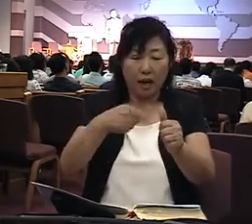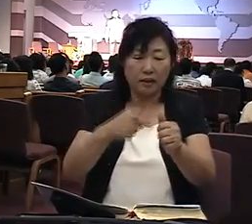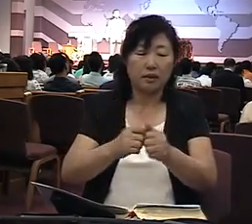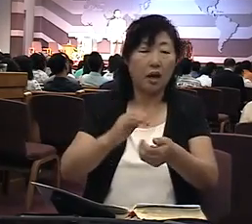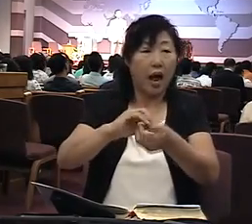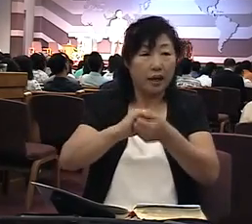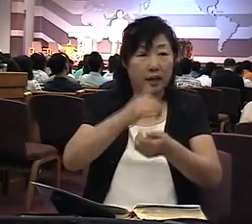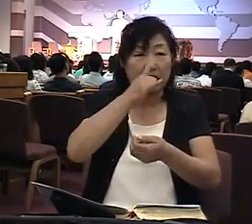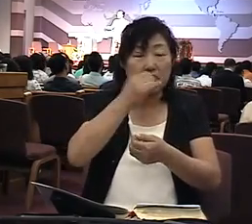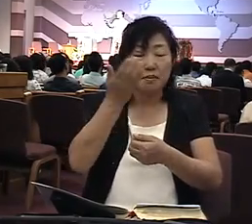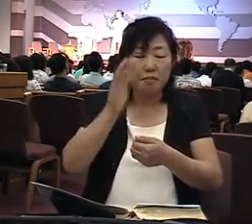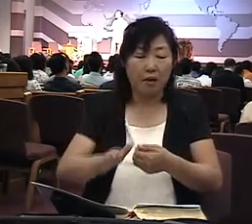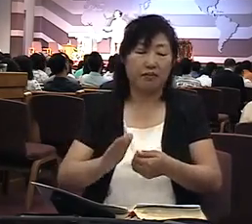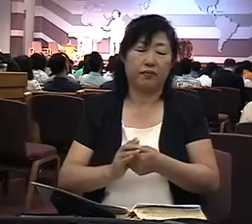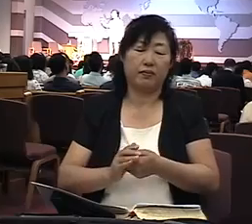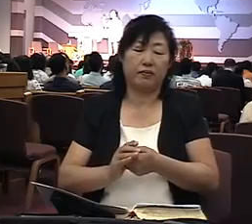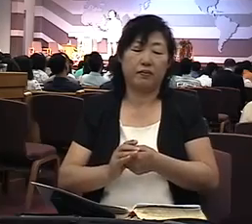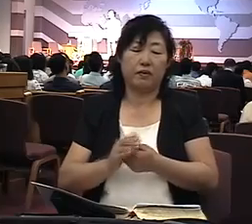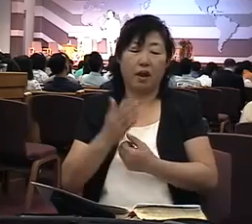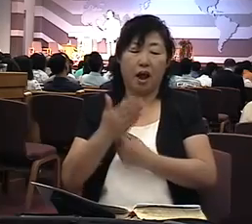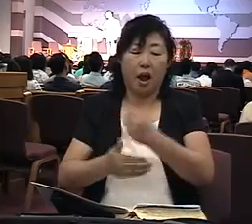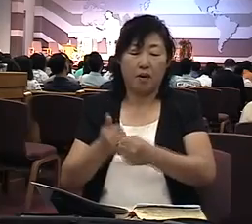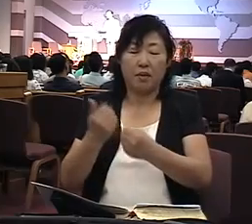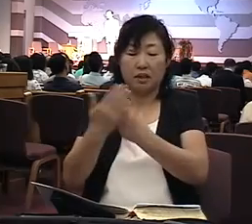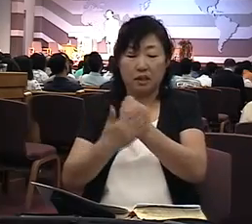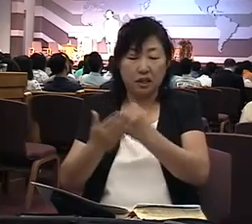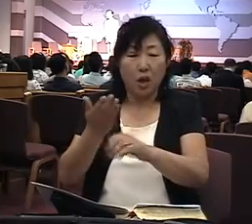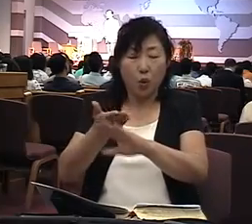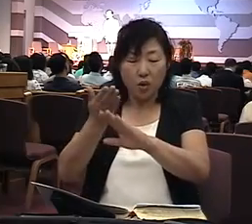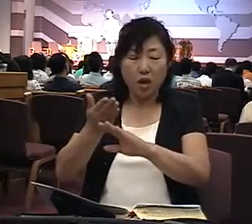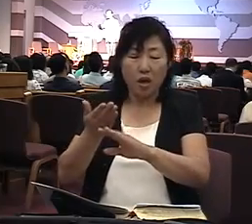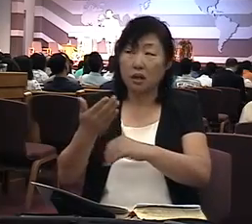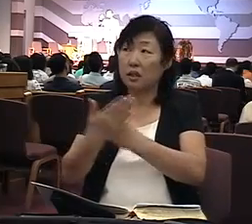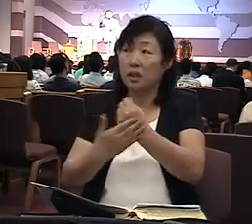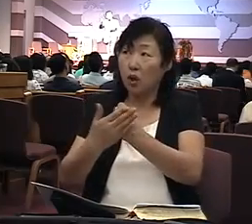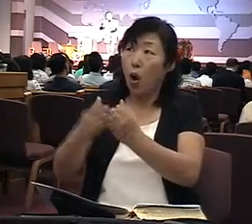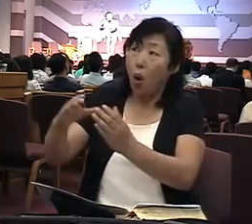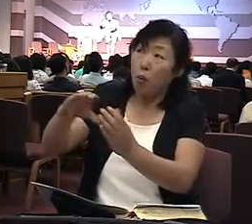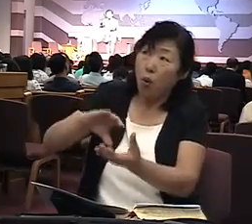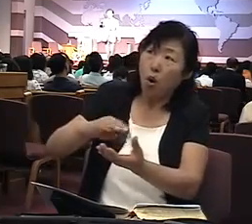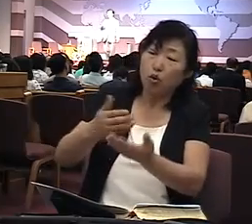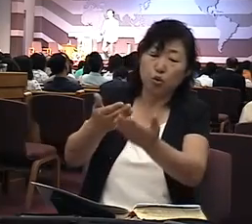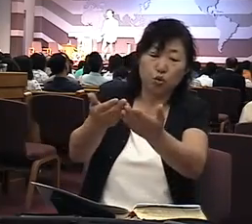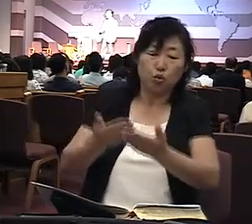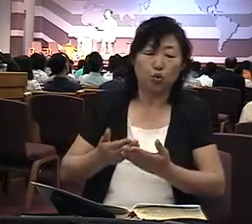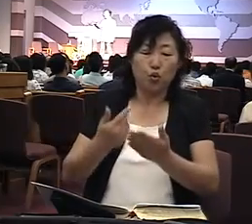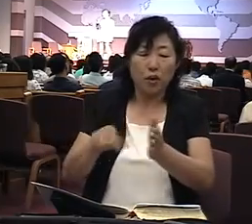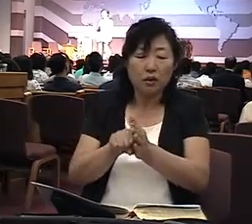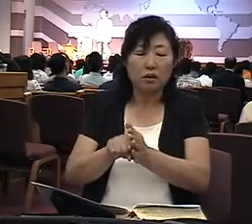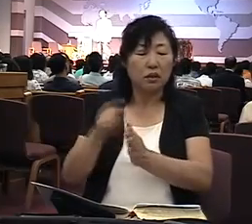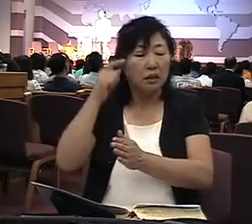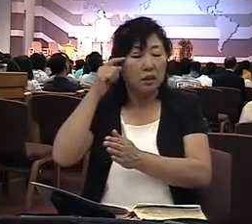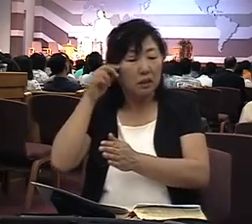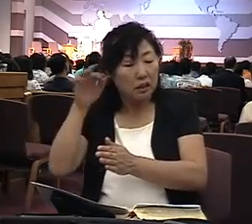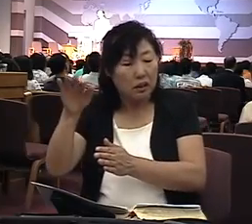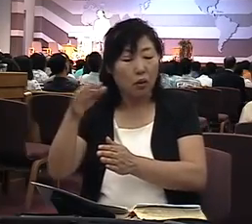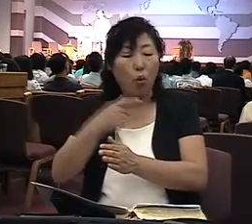있지만 하나님께서 은혜 위에 은혜를 부어주시기 때문에 우리가 은혜를 추구하고 은혜를 받을 때에 이